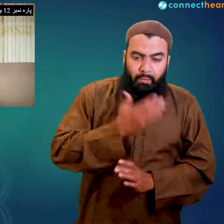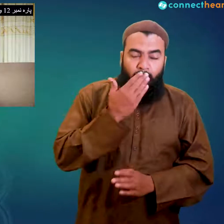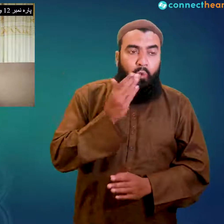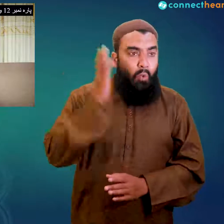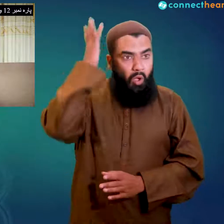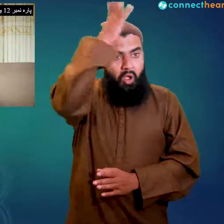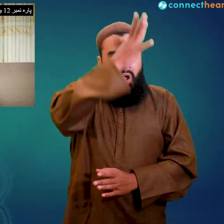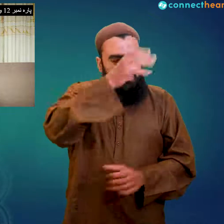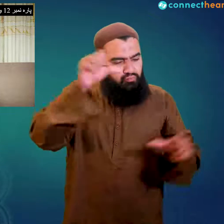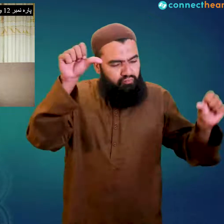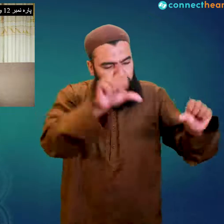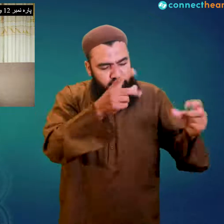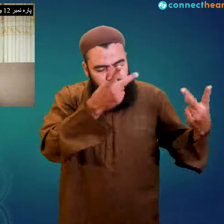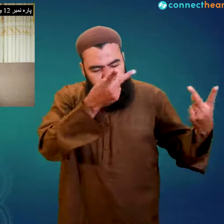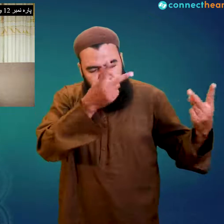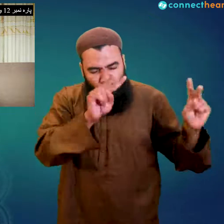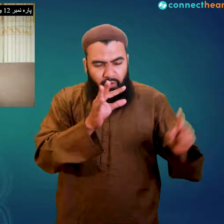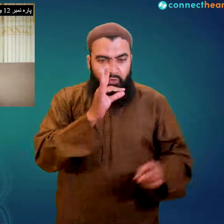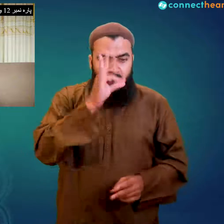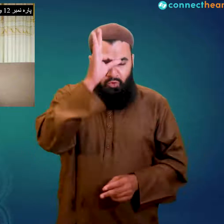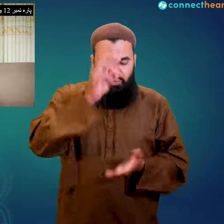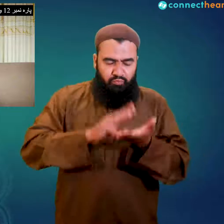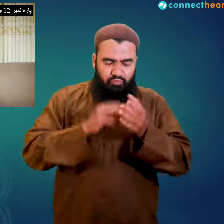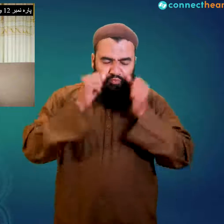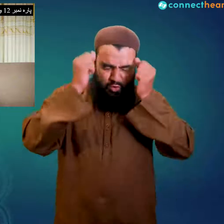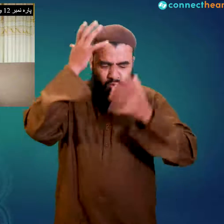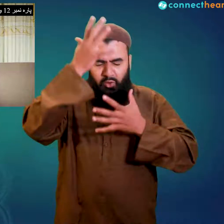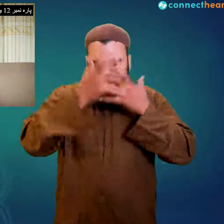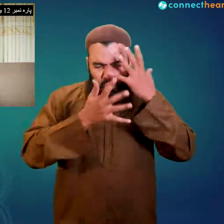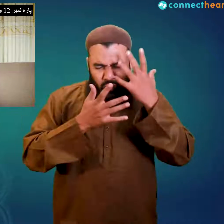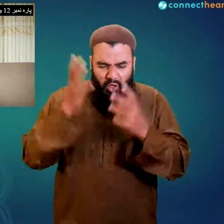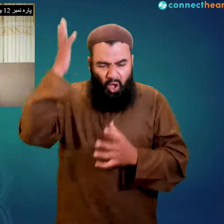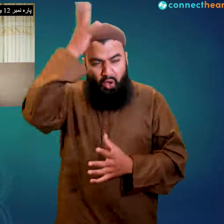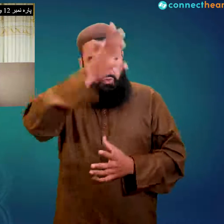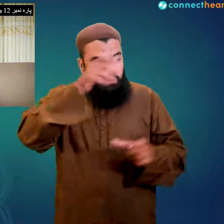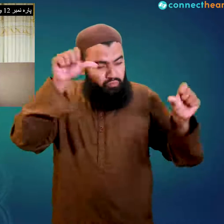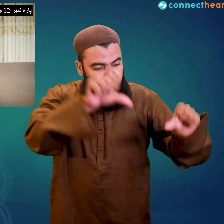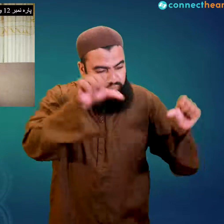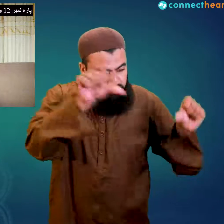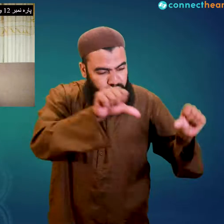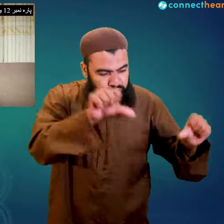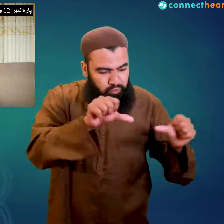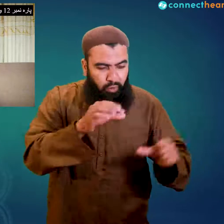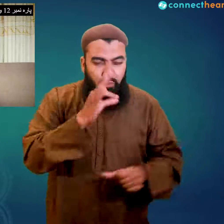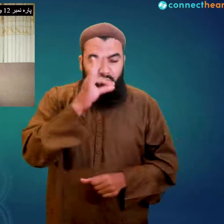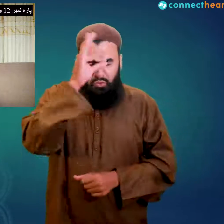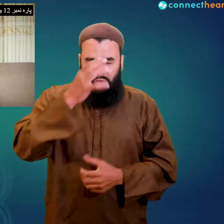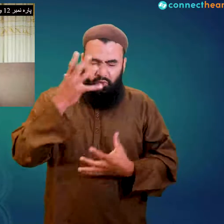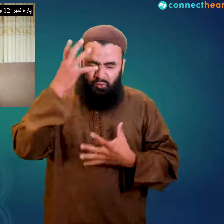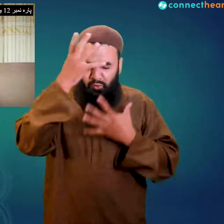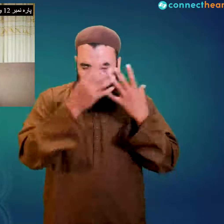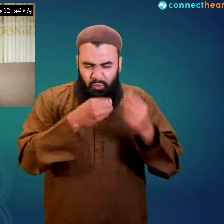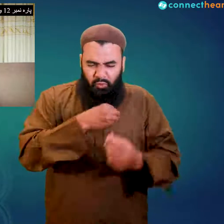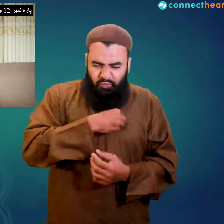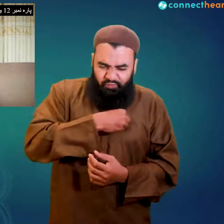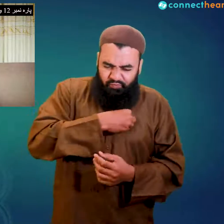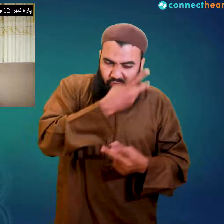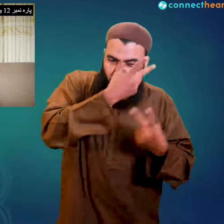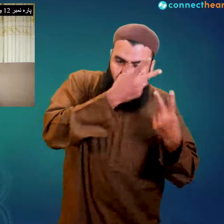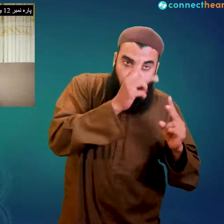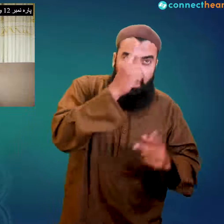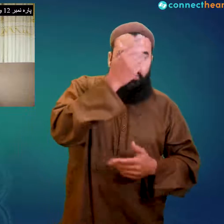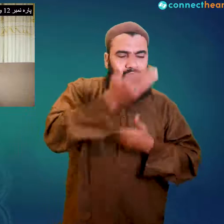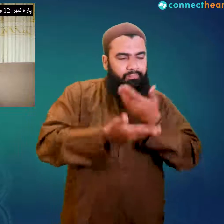آگے فرمایا وَهُدًى وَذِكْرَىٰ لِلْمُؤْمِنِينَ، اسی طرح یہ ہدایت کا بھی باعث ہیں اور نصیحت کا باعث ہیں